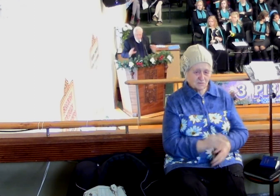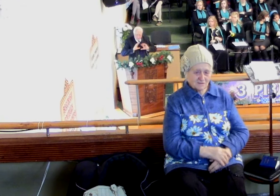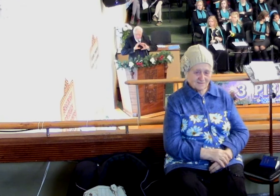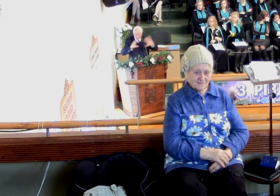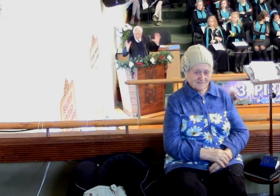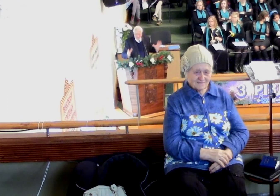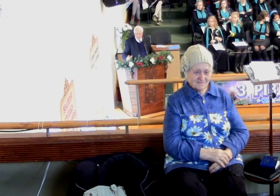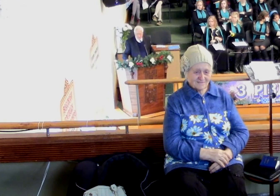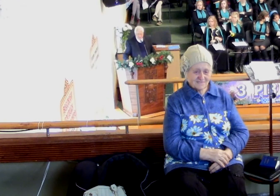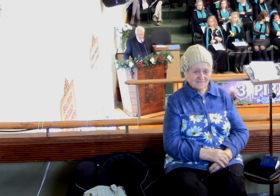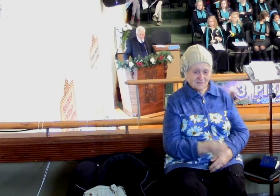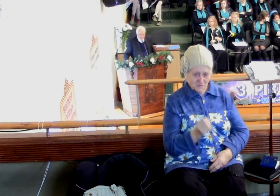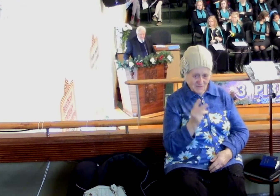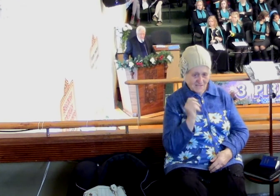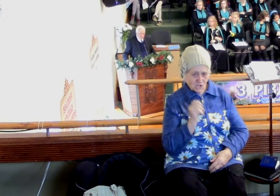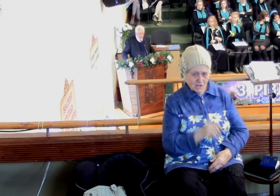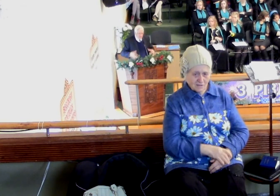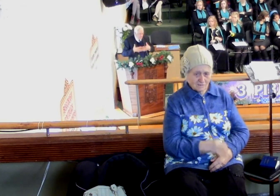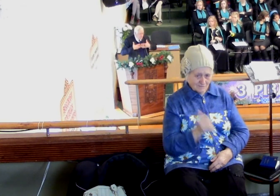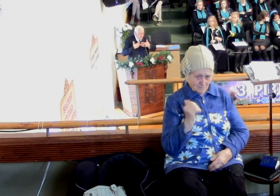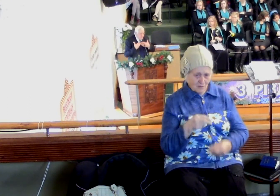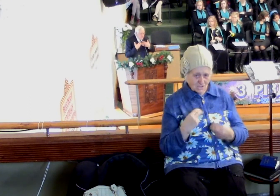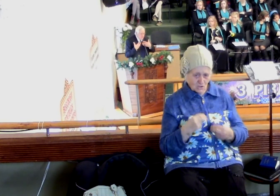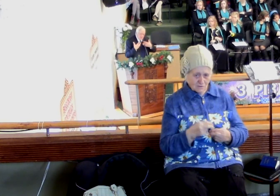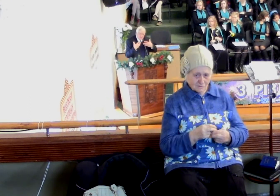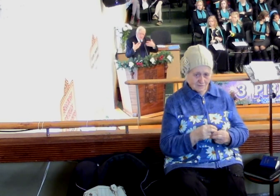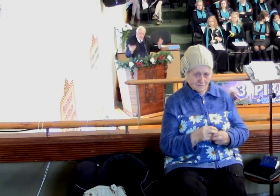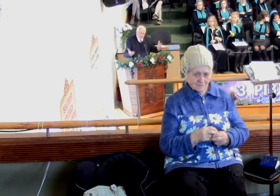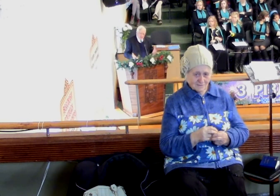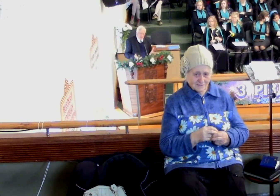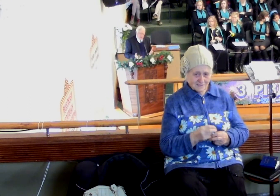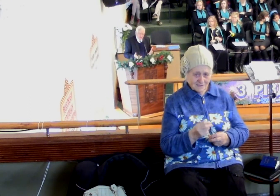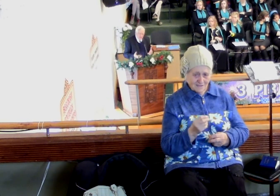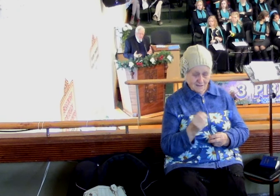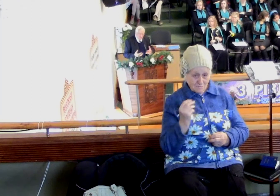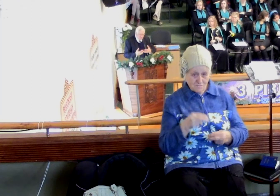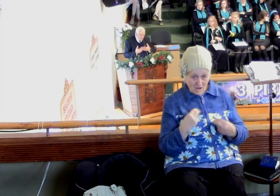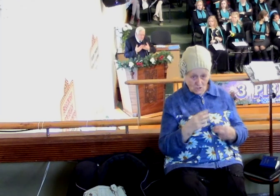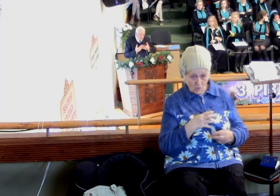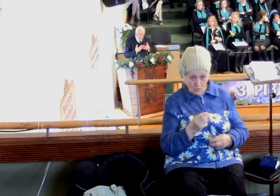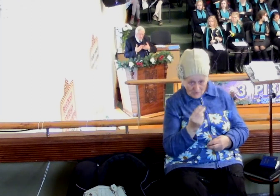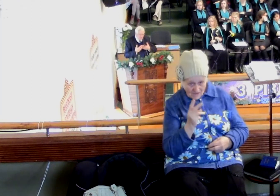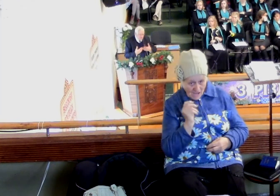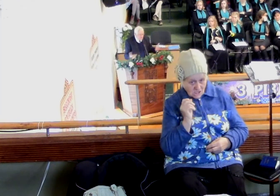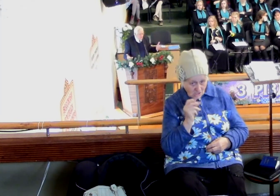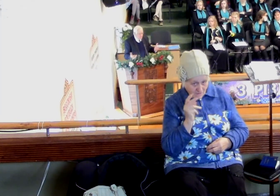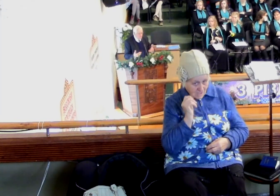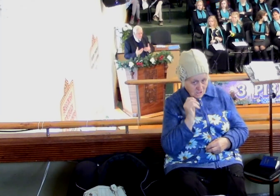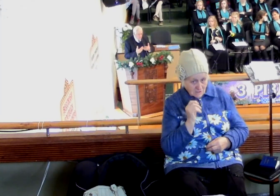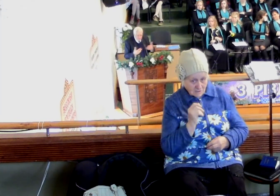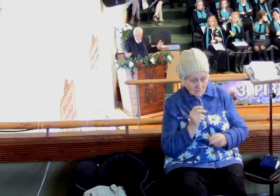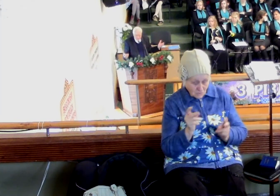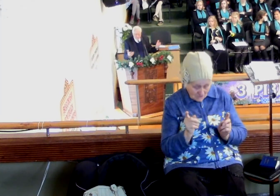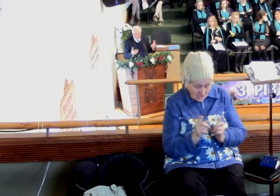И это все изменило в моем сердце. Это все изменило в моих взглядах, в моем отношении к Его Слову,